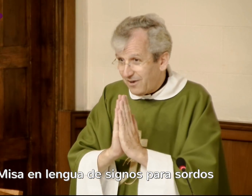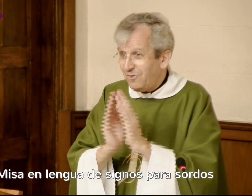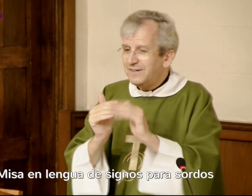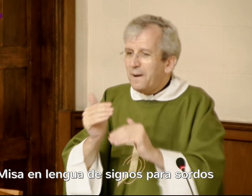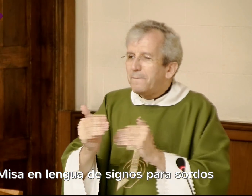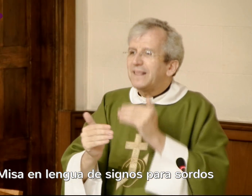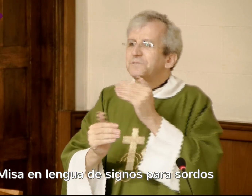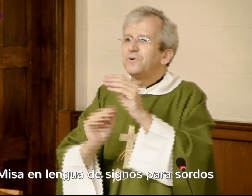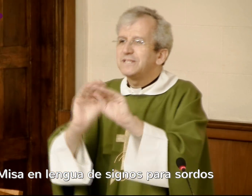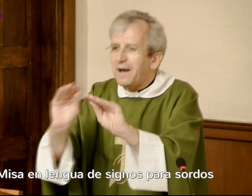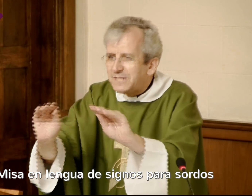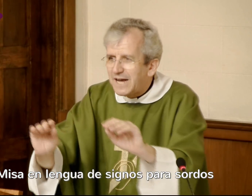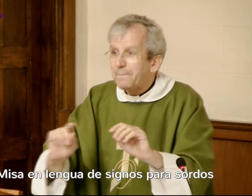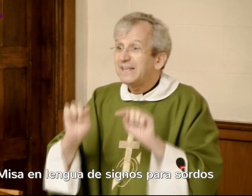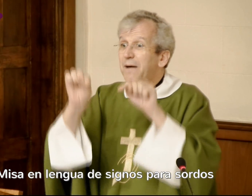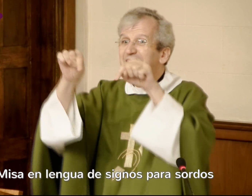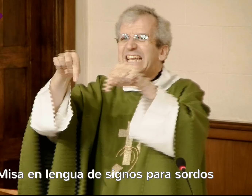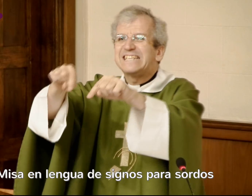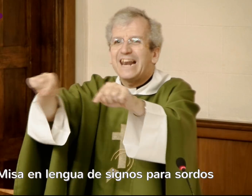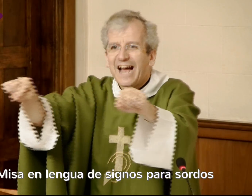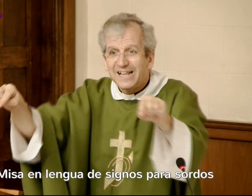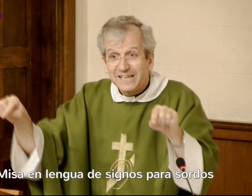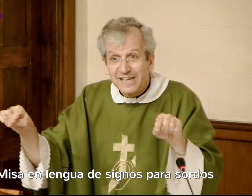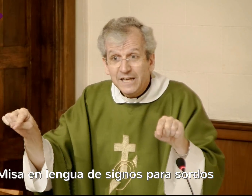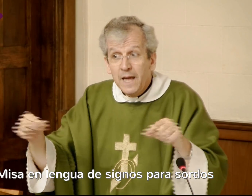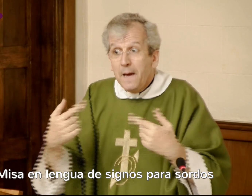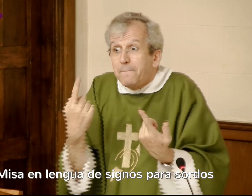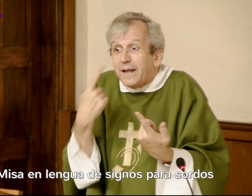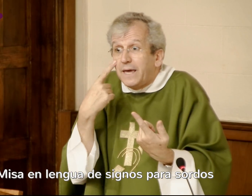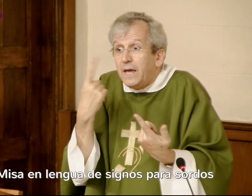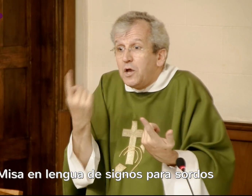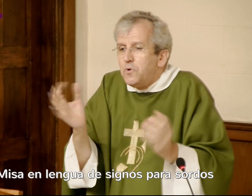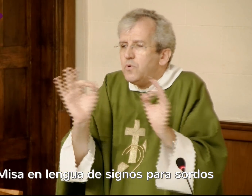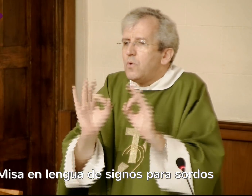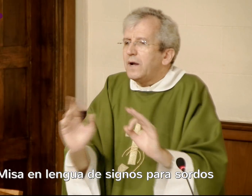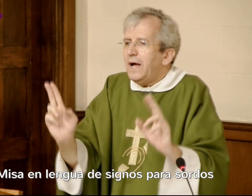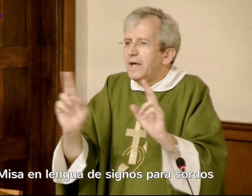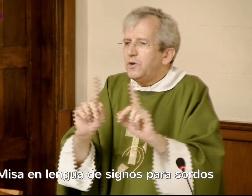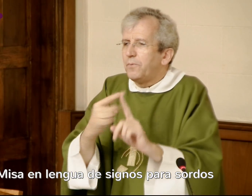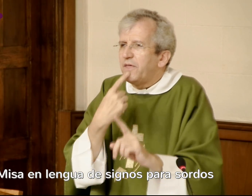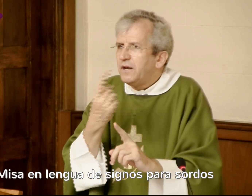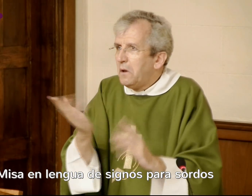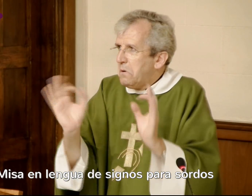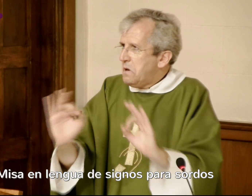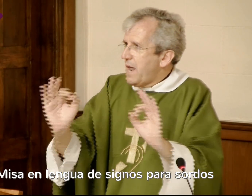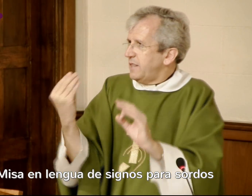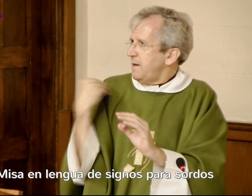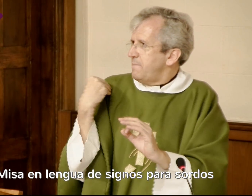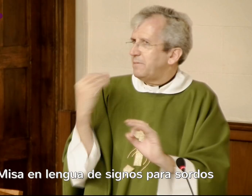rezarlo, para después avisar, para saber estar allí. Para que nunca, no pueda decir, nadie me ha